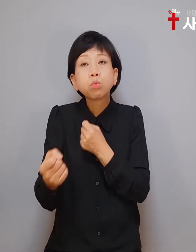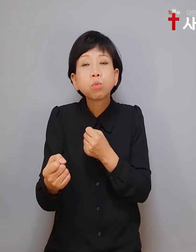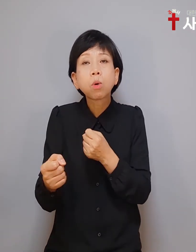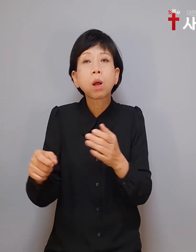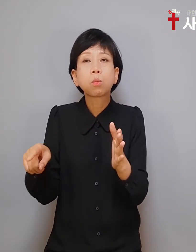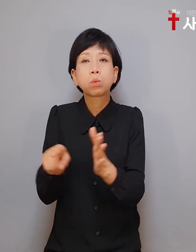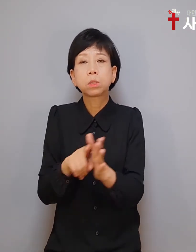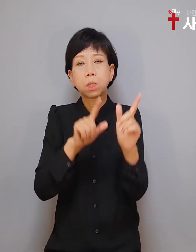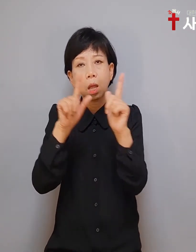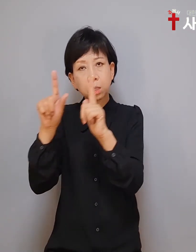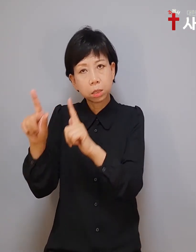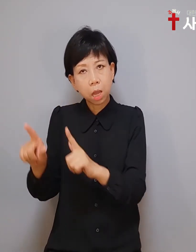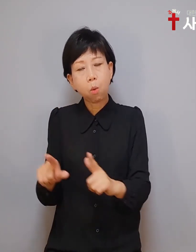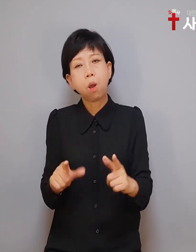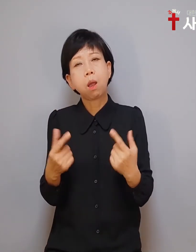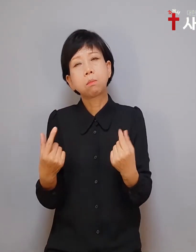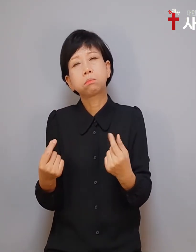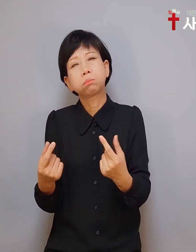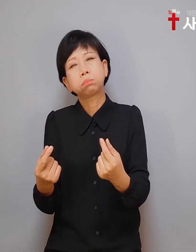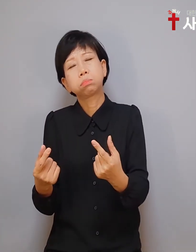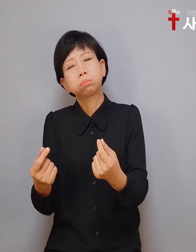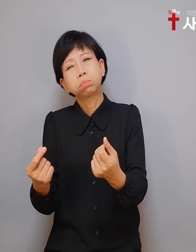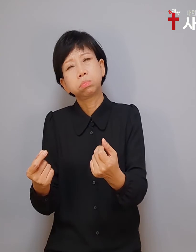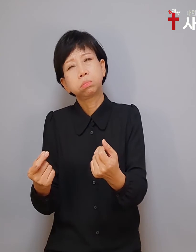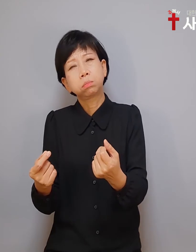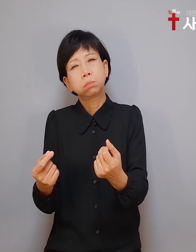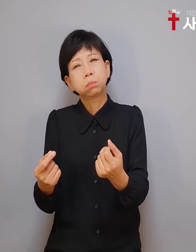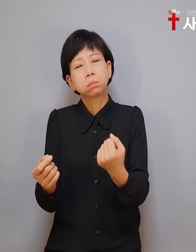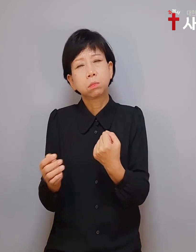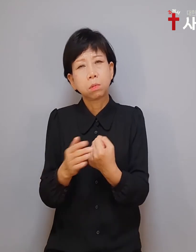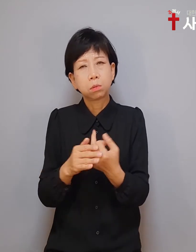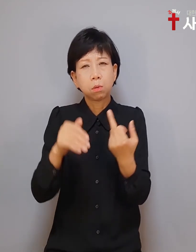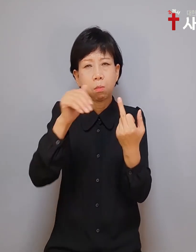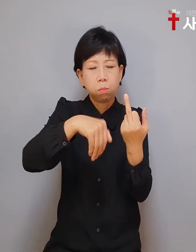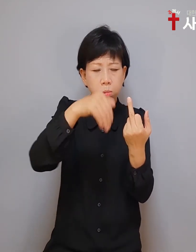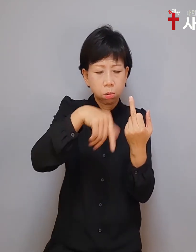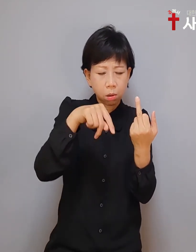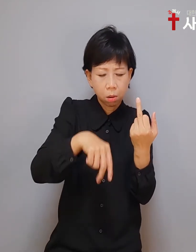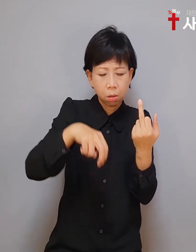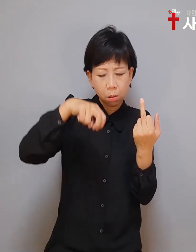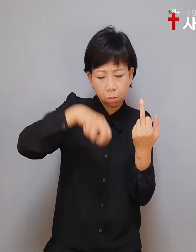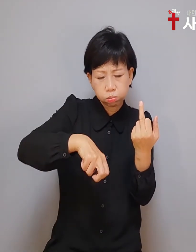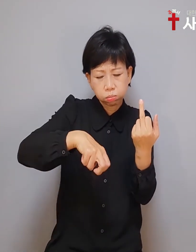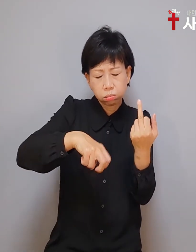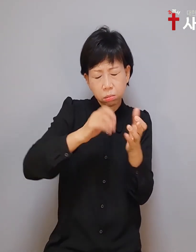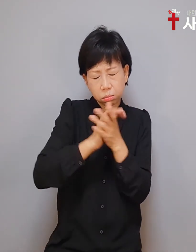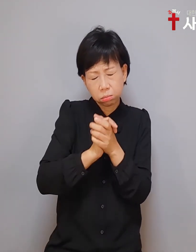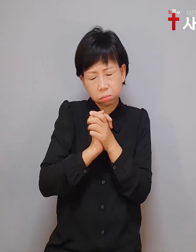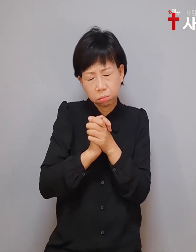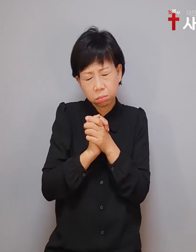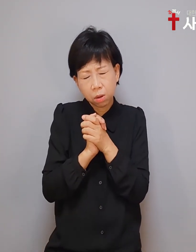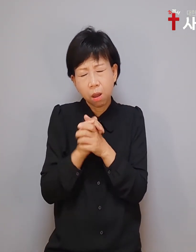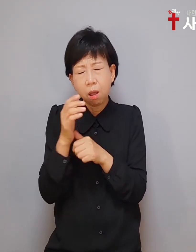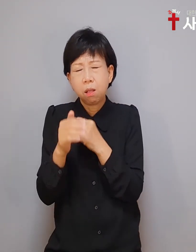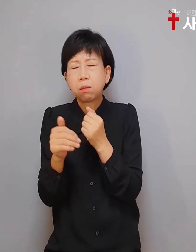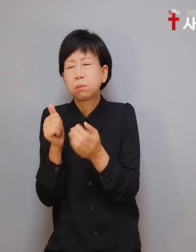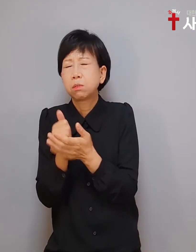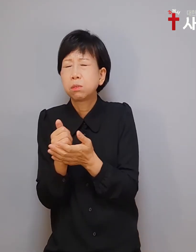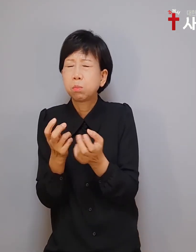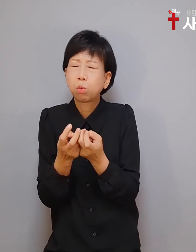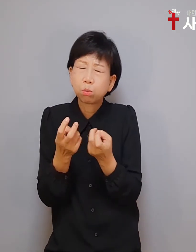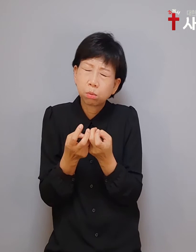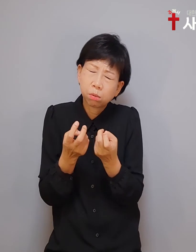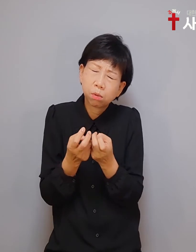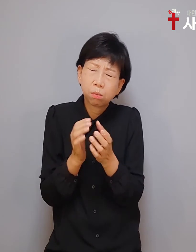황폐한 폐광에 엎드려 하나님 앞에 기도했습니다. 그때 마음속 깊은 곳으로부터 들려오는 위로의